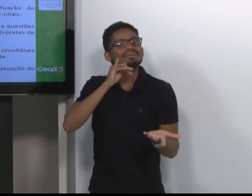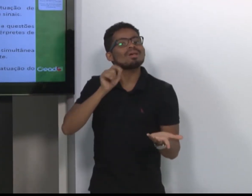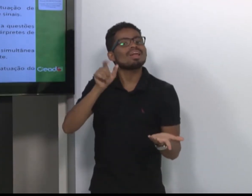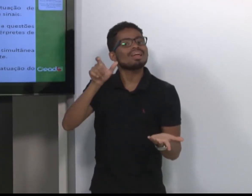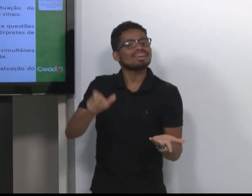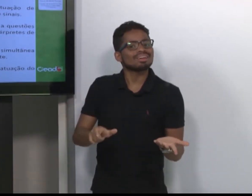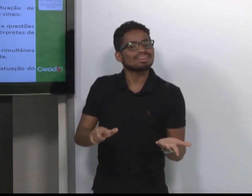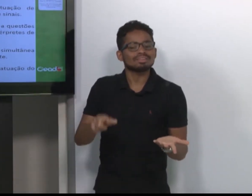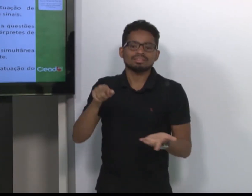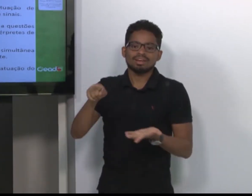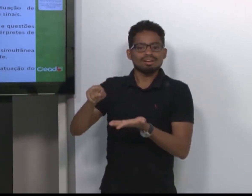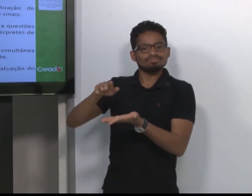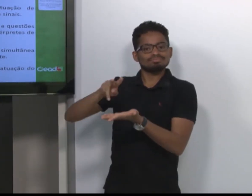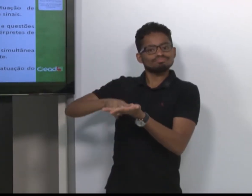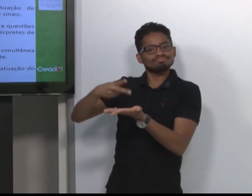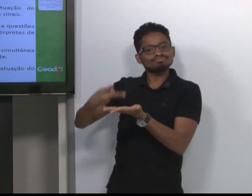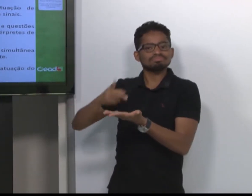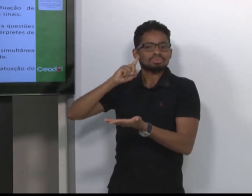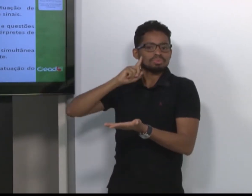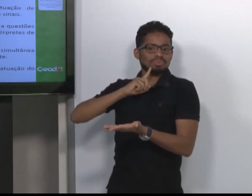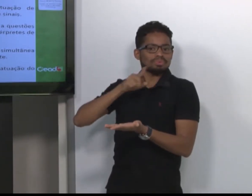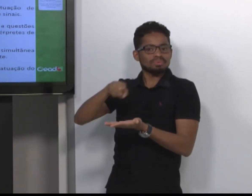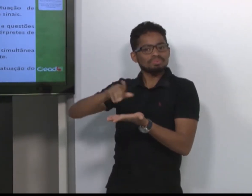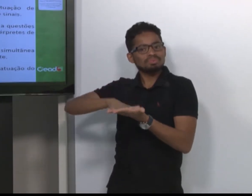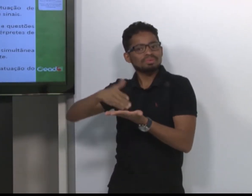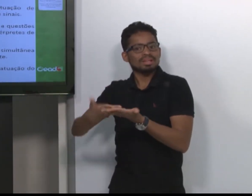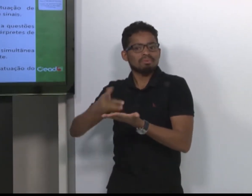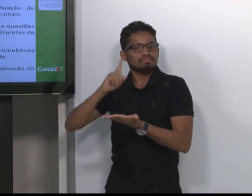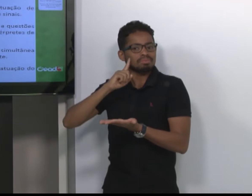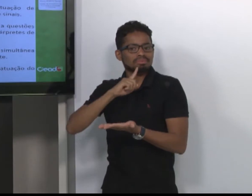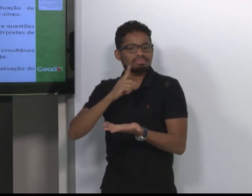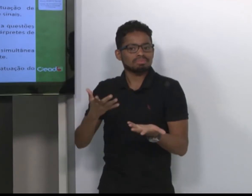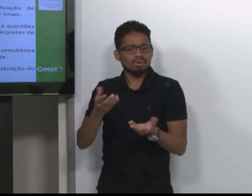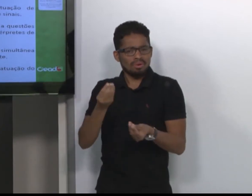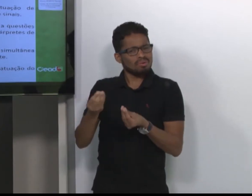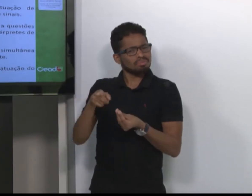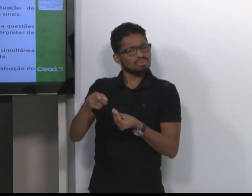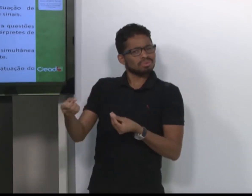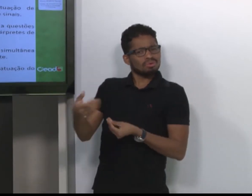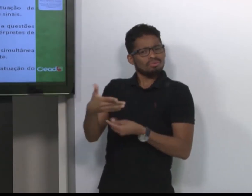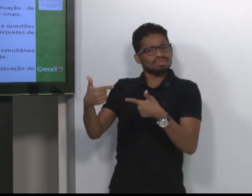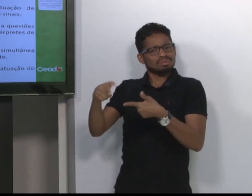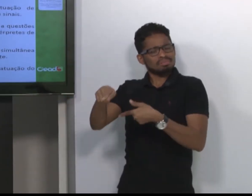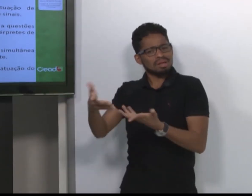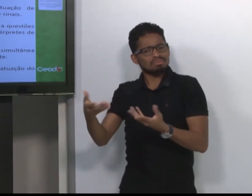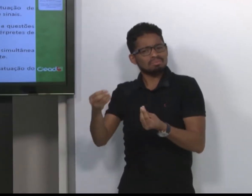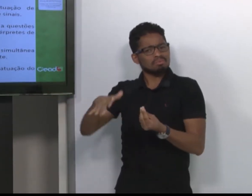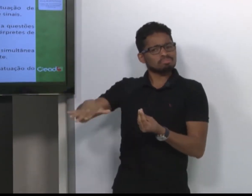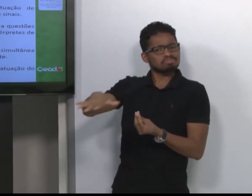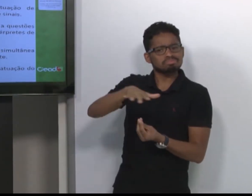trataremos aqui sobre novas possibilidades de tradução. Temos o tradutor